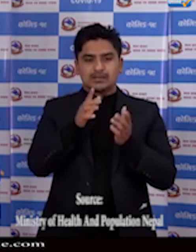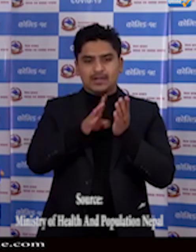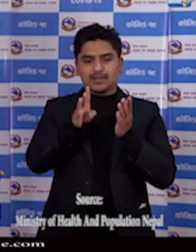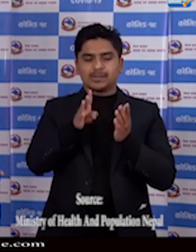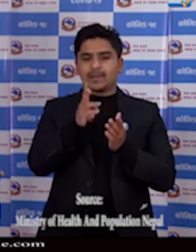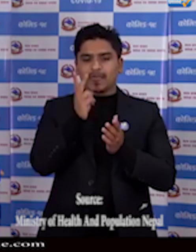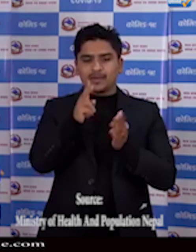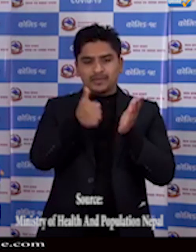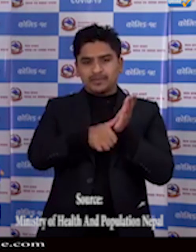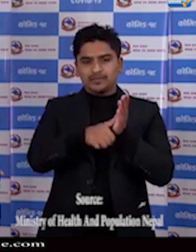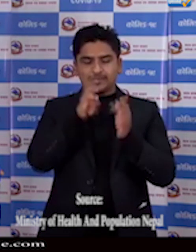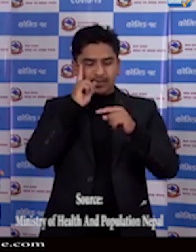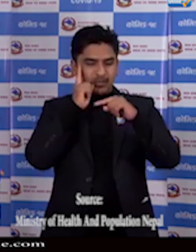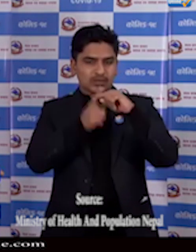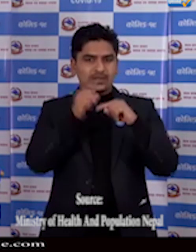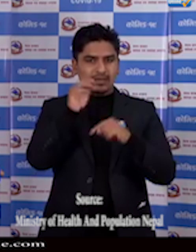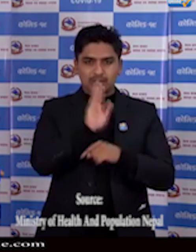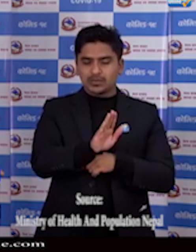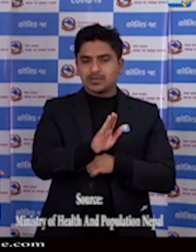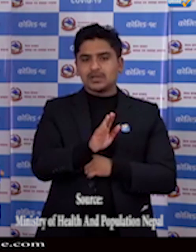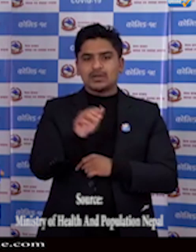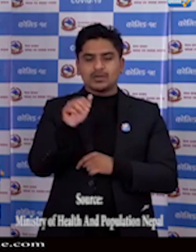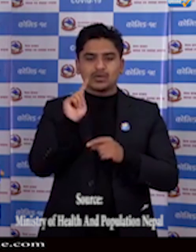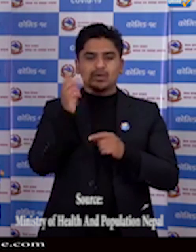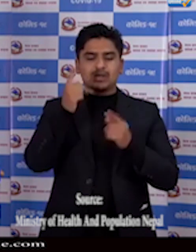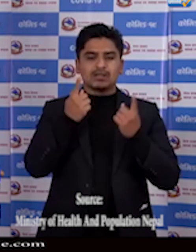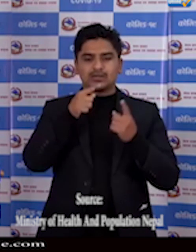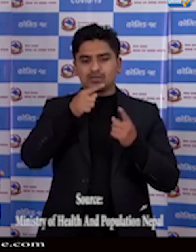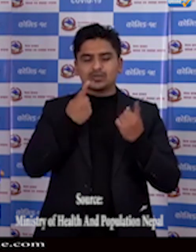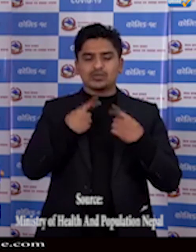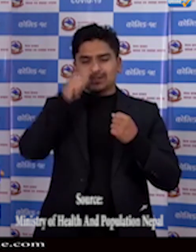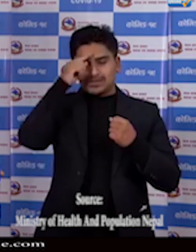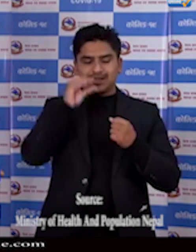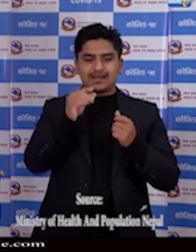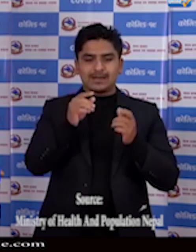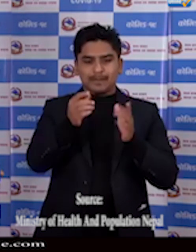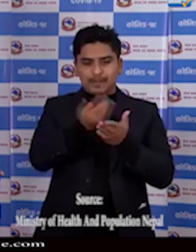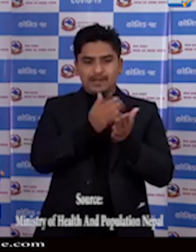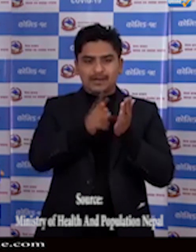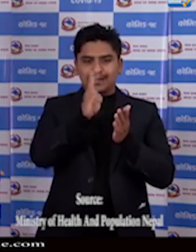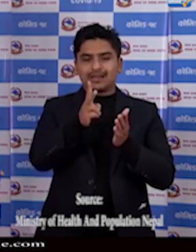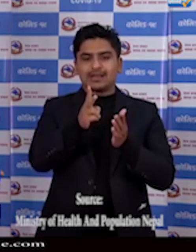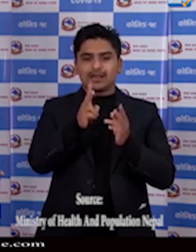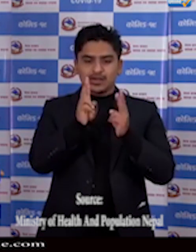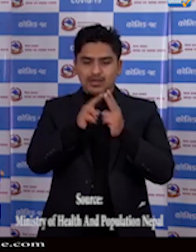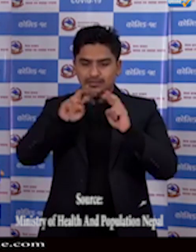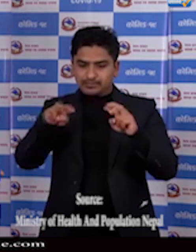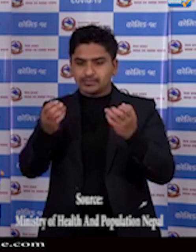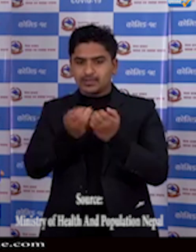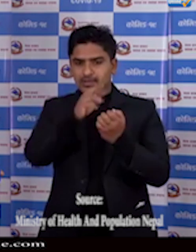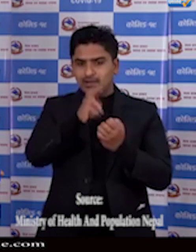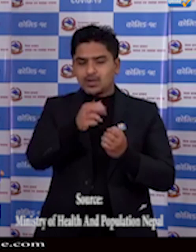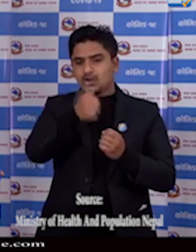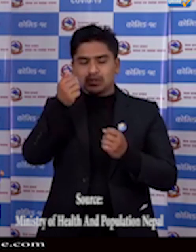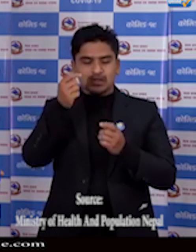भएको टेस्टमा पोजिटिभ आएको हो र कर्णाली स्वास्थ्य विज्ञान प्रतिष्ठानबाटै त्यहाँ चाहिँ कन्ट्याक्ट ट्रेसिङको लागि र